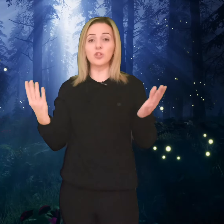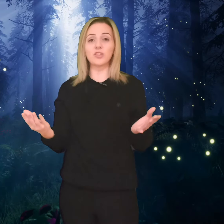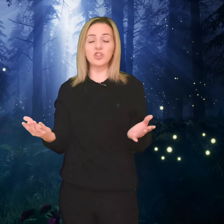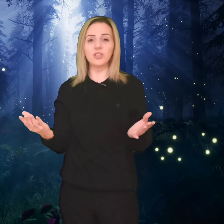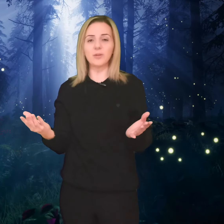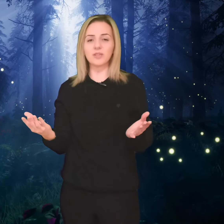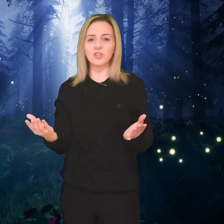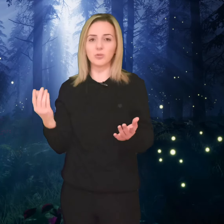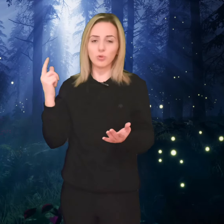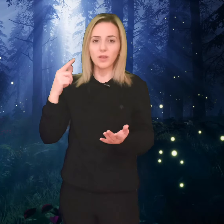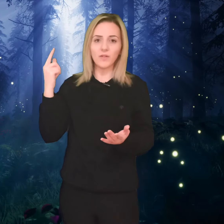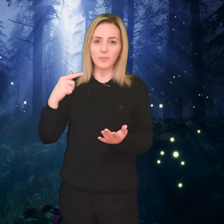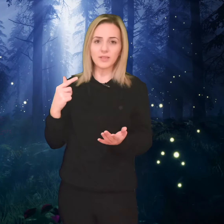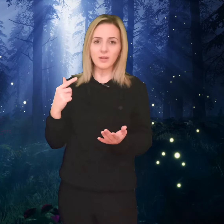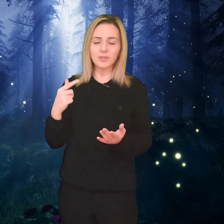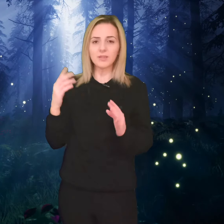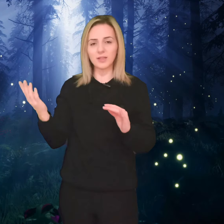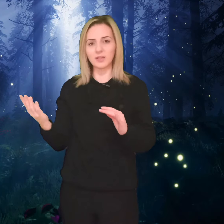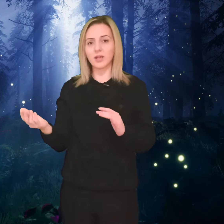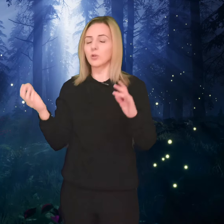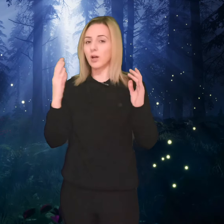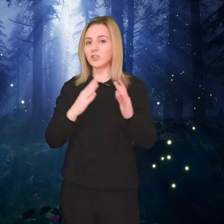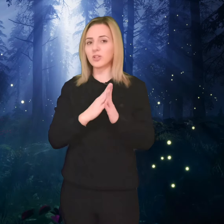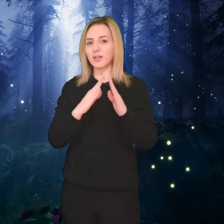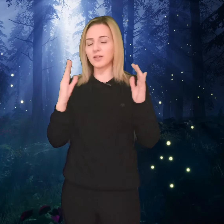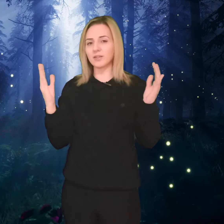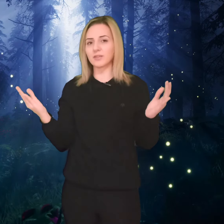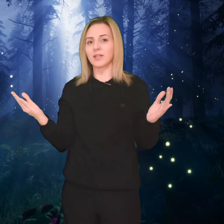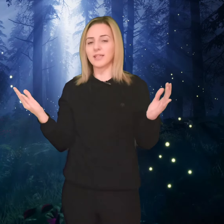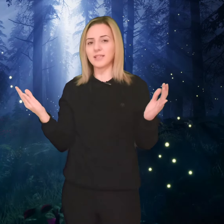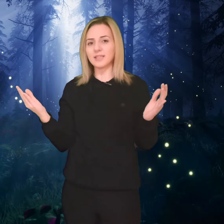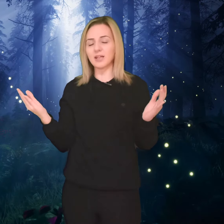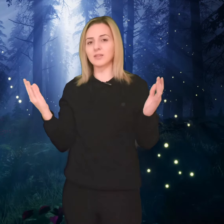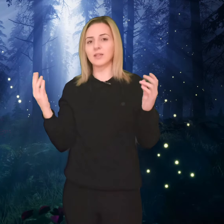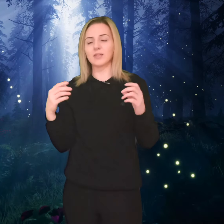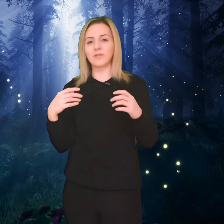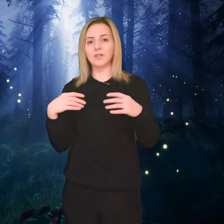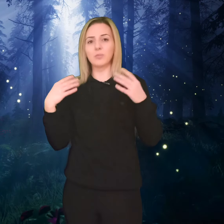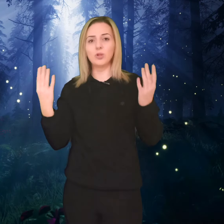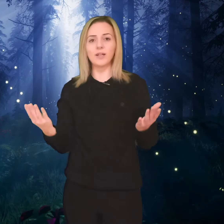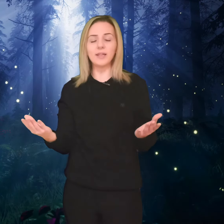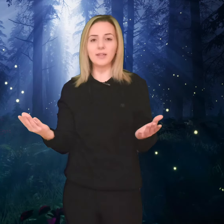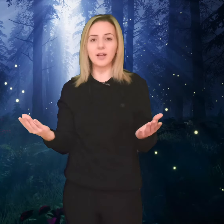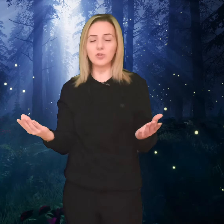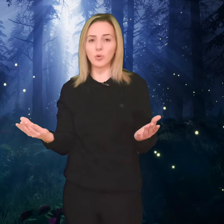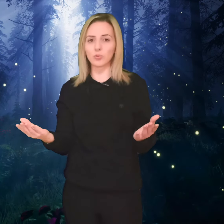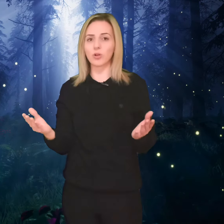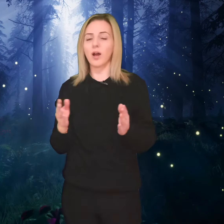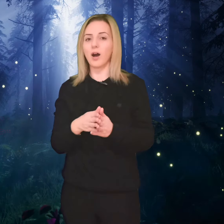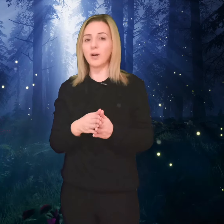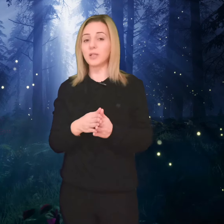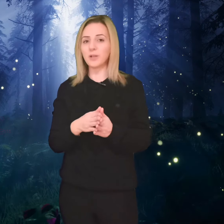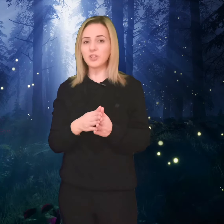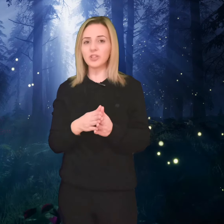ateş böceğinin ışık yayması için düğmeye falan basar mısınız? Hayır. Doğal ışık kaynaklarının insan tarafından müdahaleye ihtiyacı